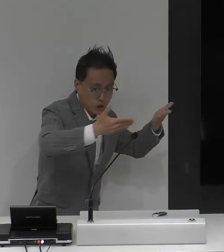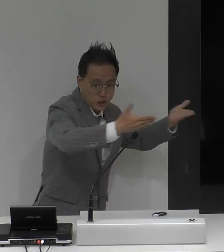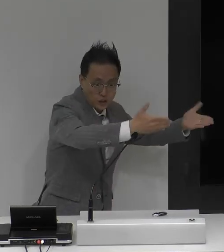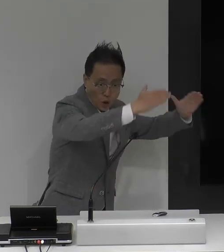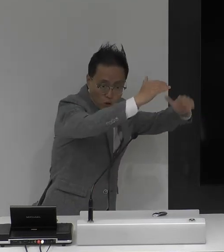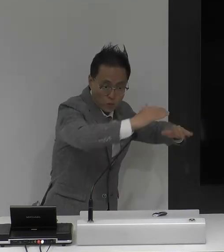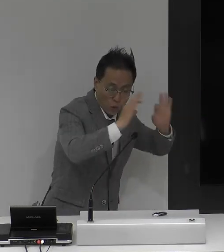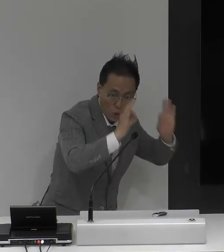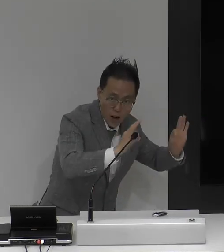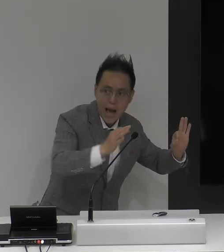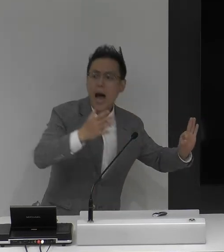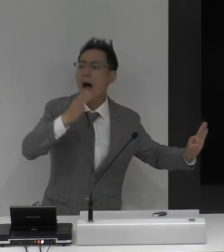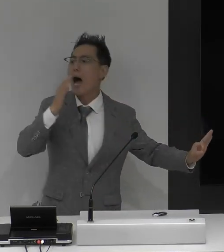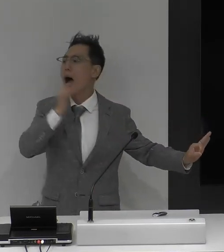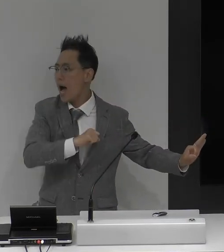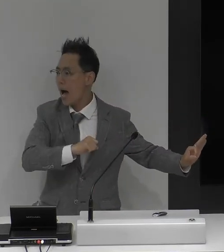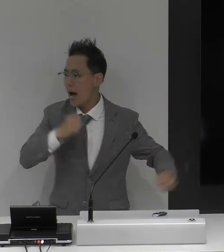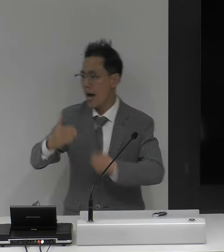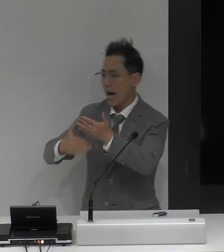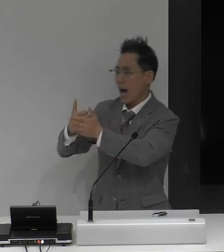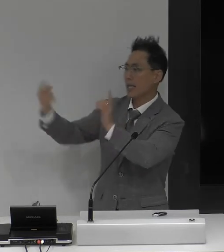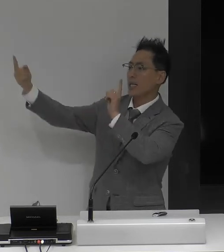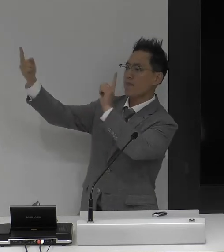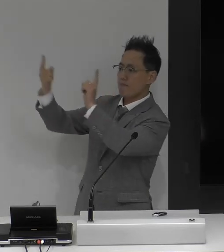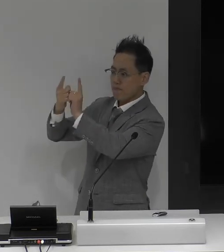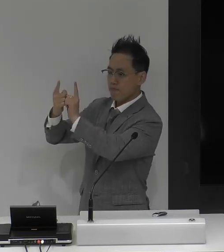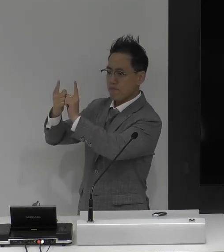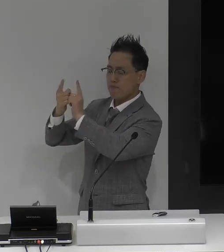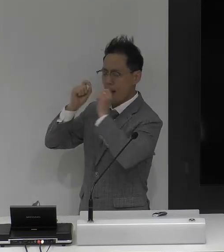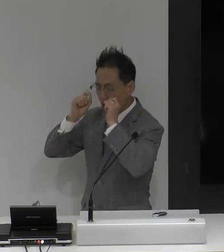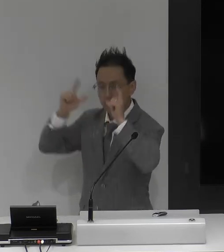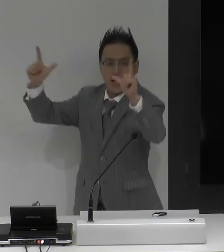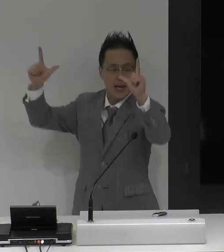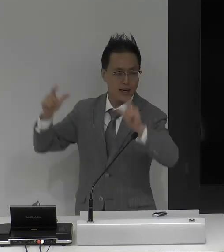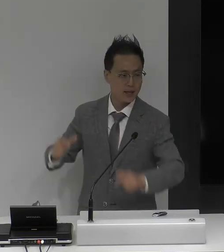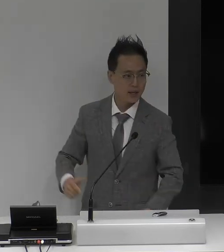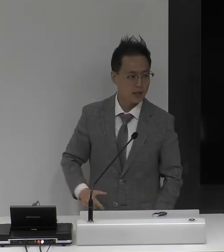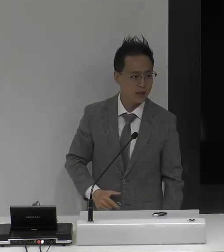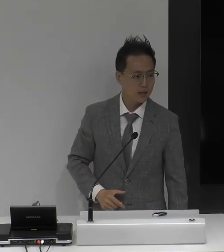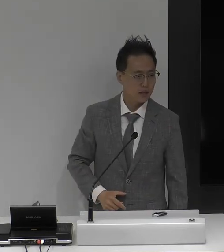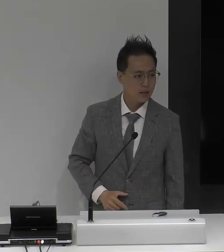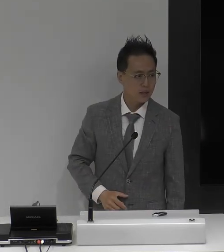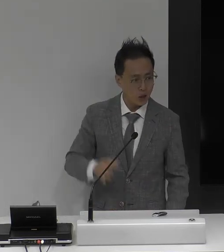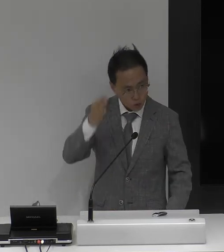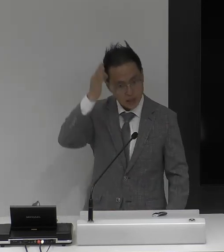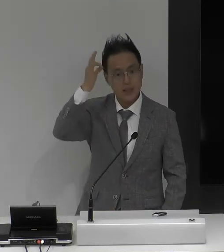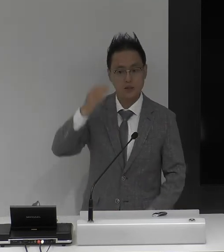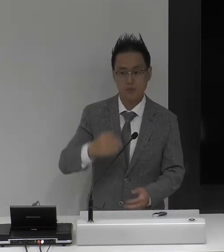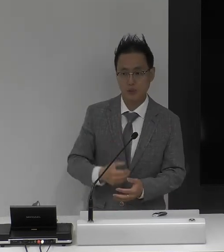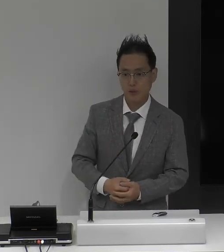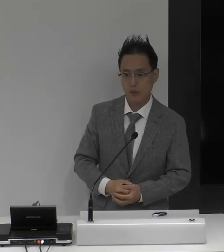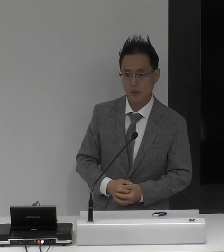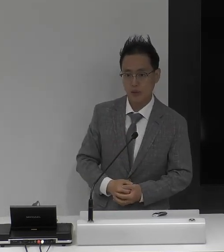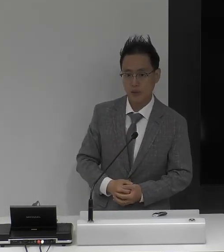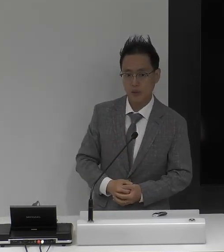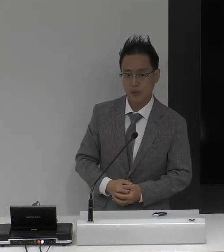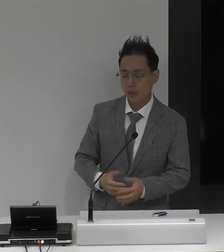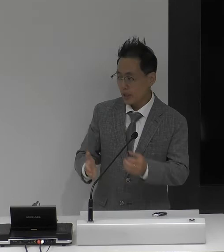주시는 내용을 보고 하나님 맞구나 하고 깨달았습니다.